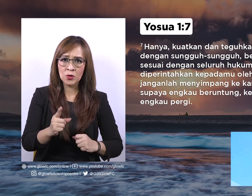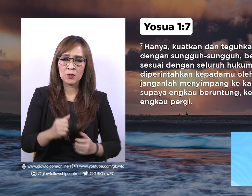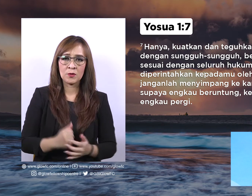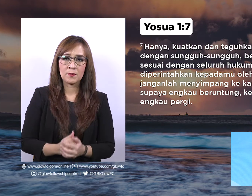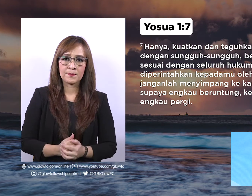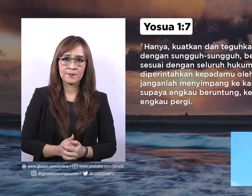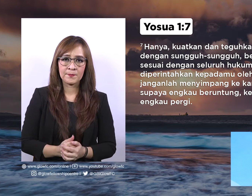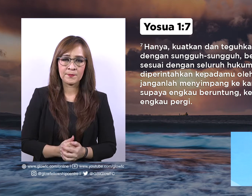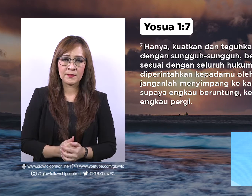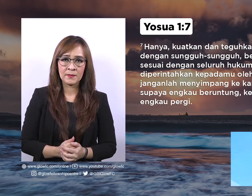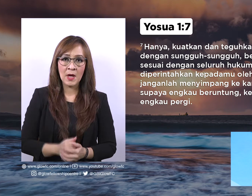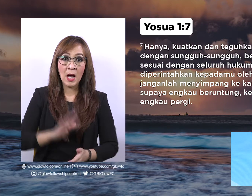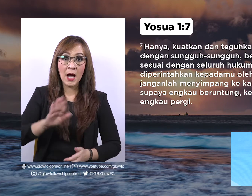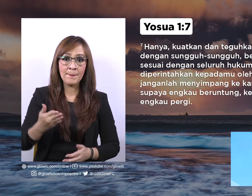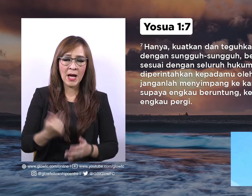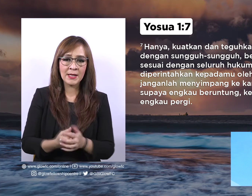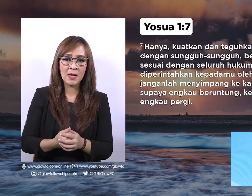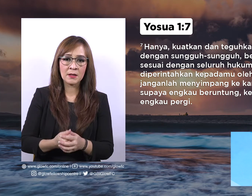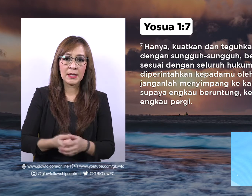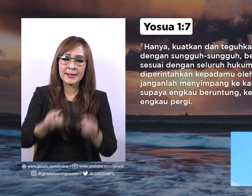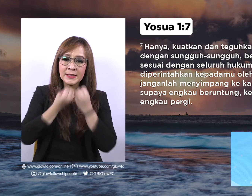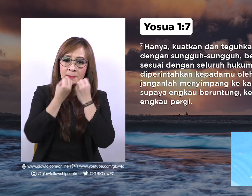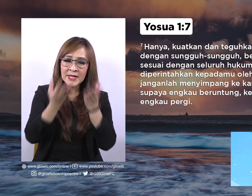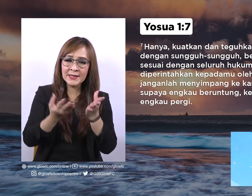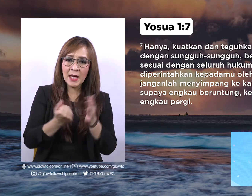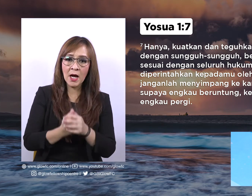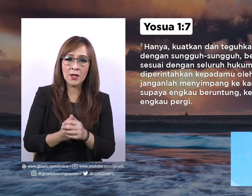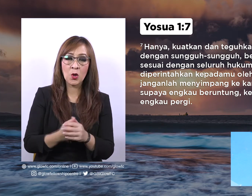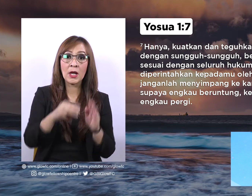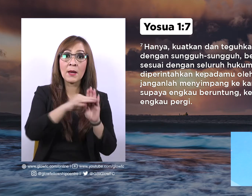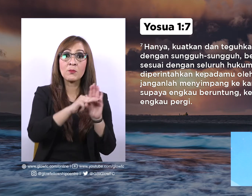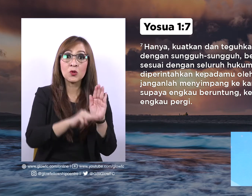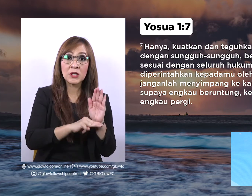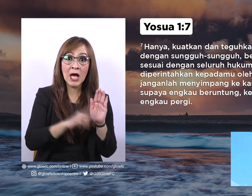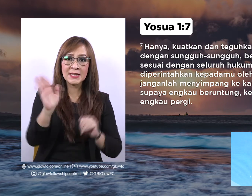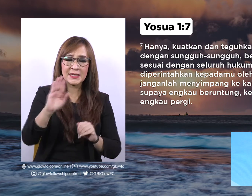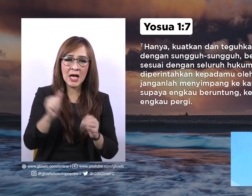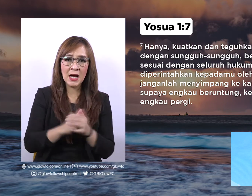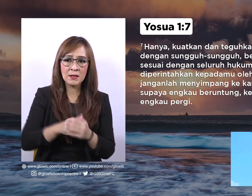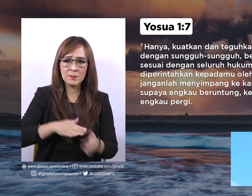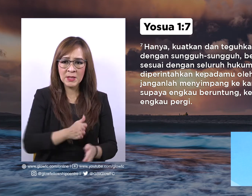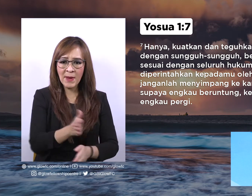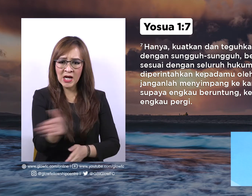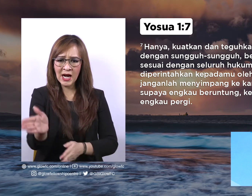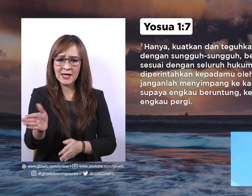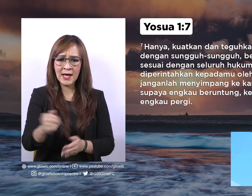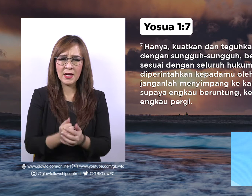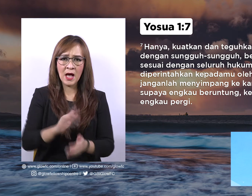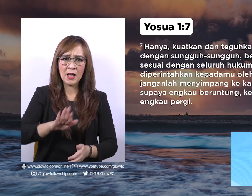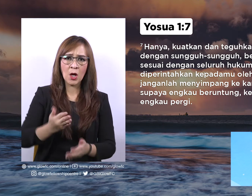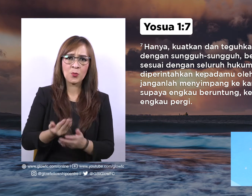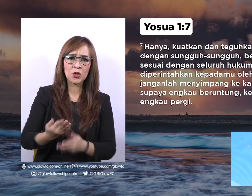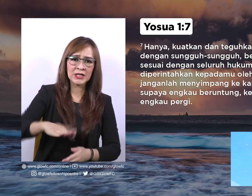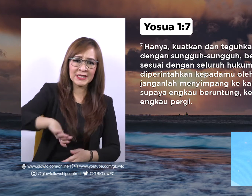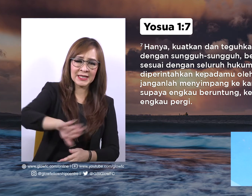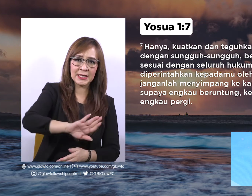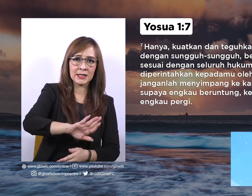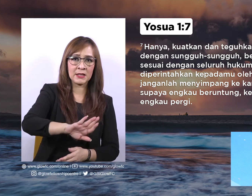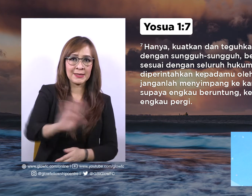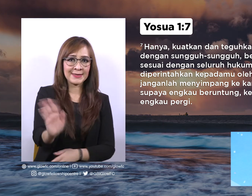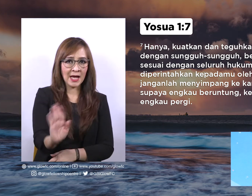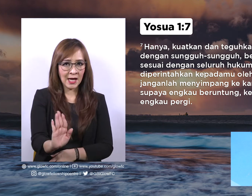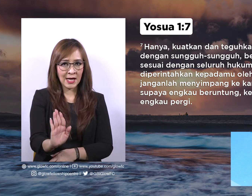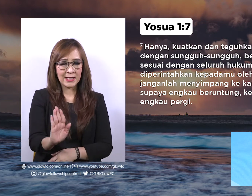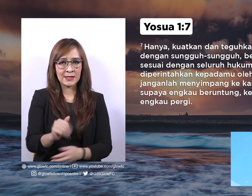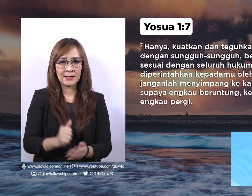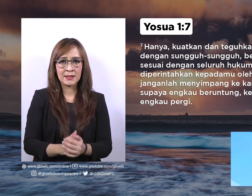sesuai yang sudah hukum yang telah diperintahkan kepadamu lah hamba ku Musa Janganlah menyimpang ke kanan atau ke kiri sesuai beruntung Kemanapun kau pergi God